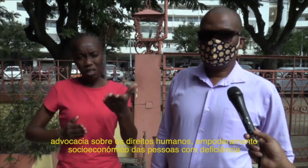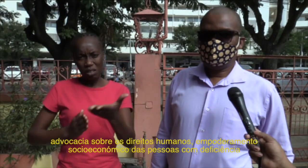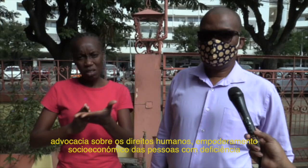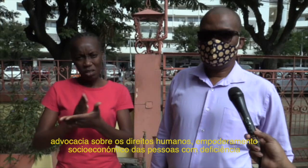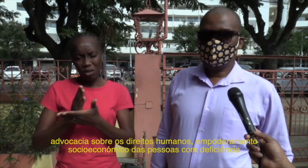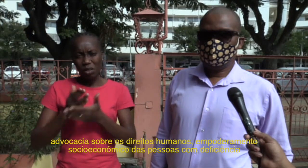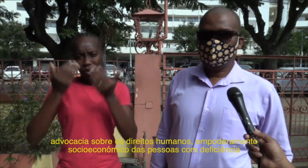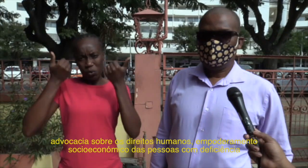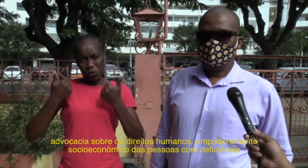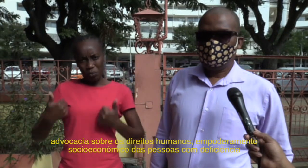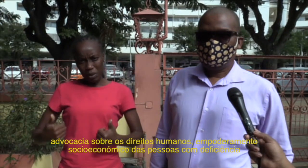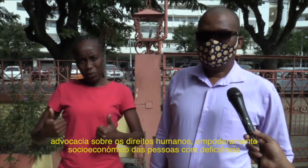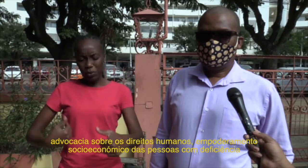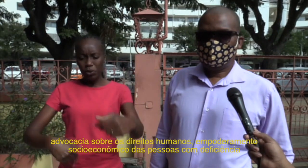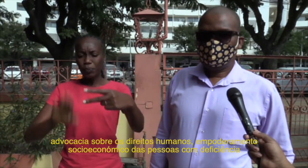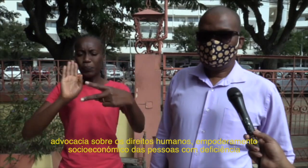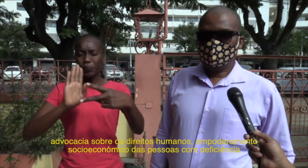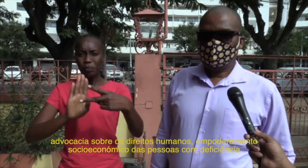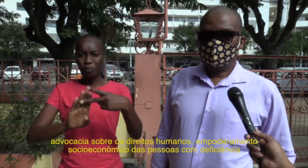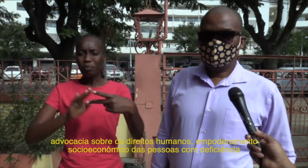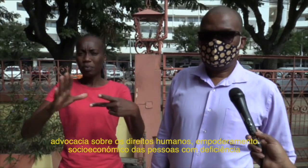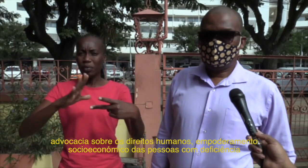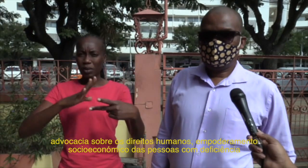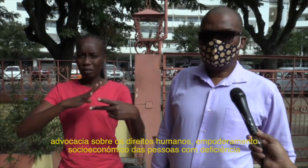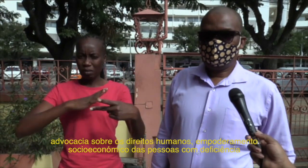direitos humanos tem